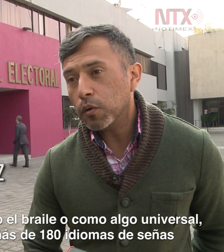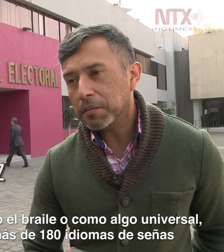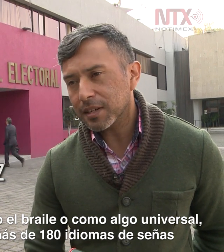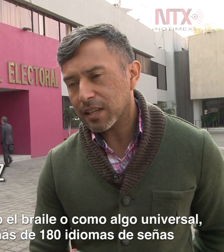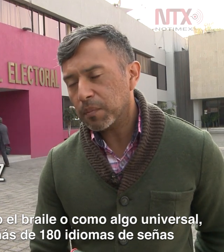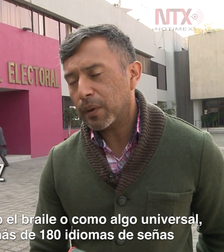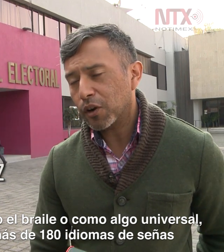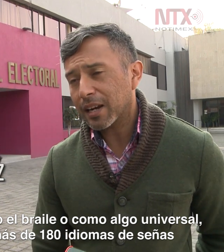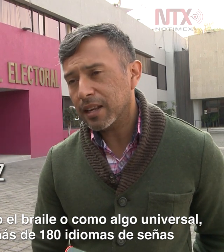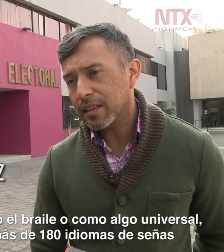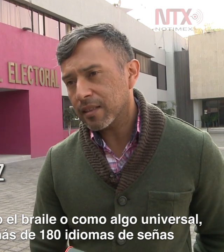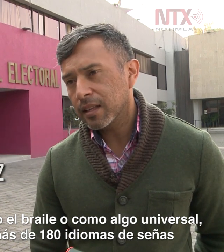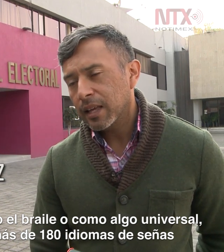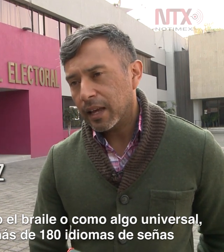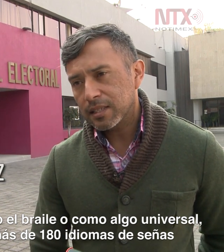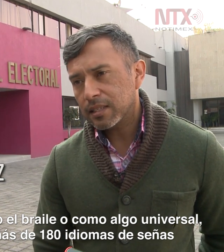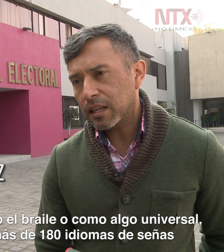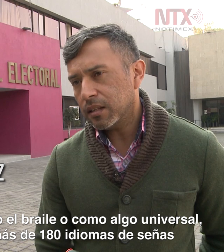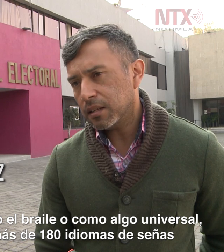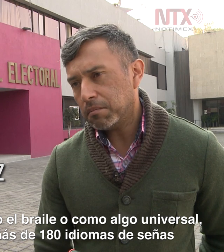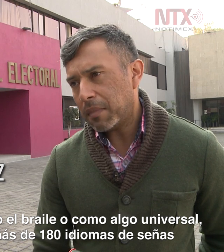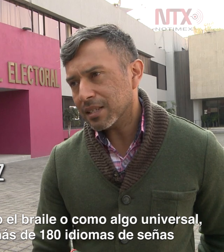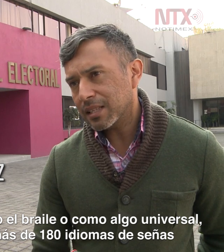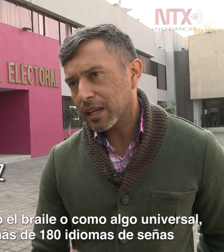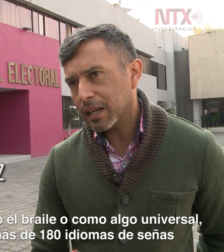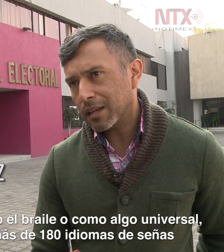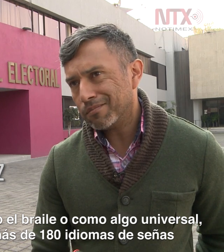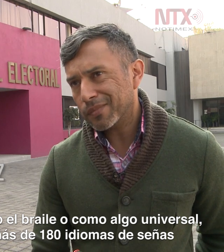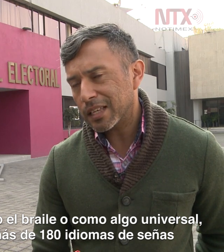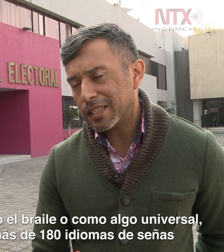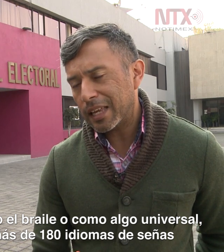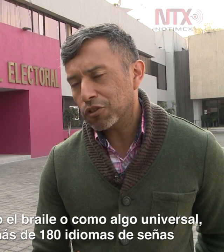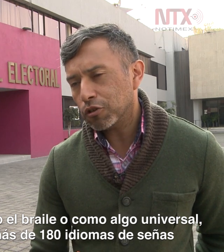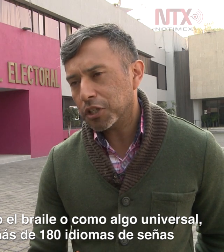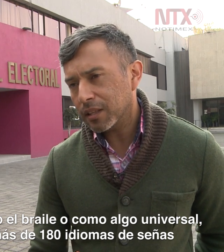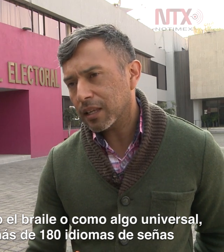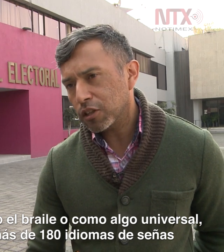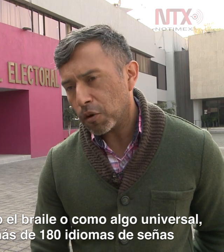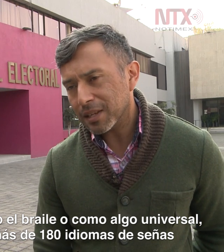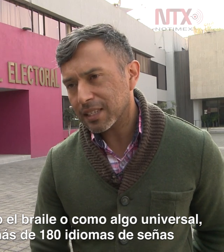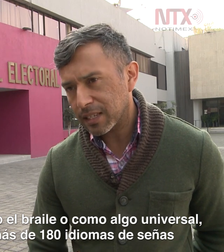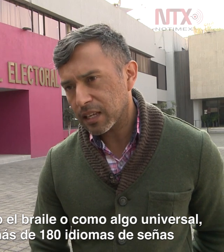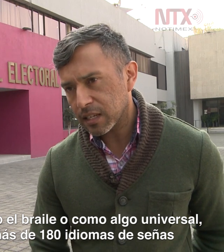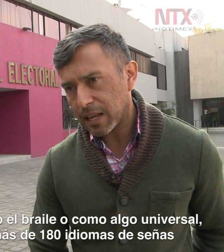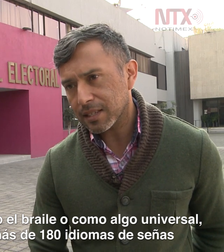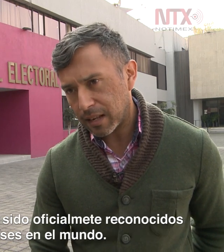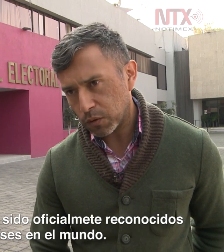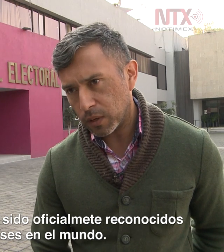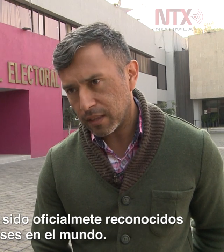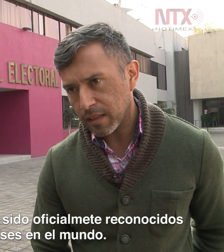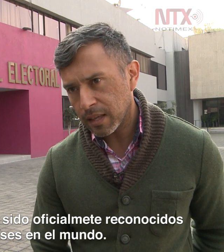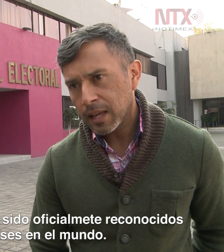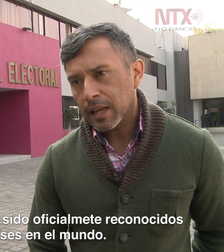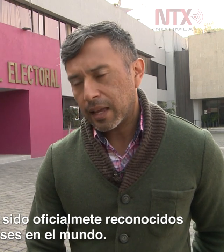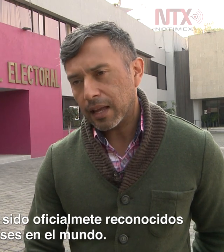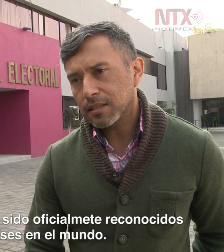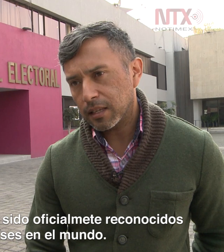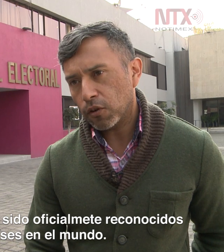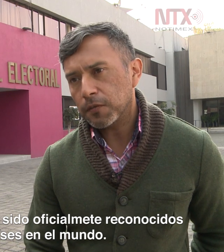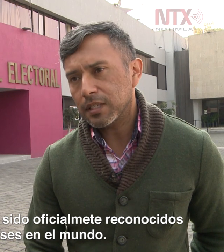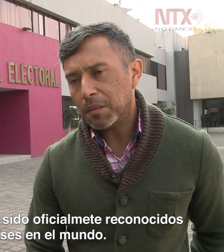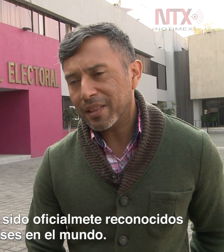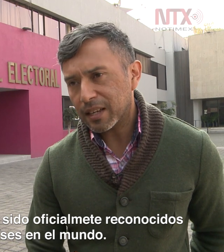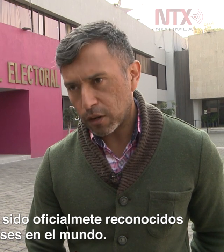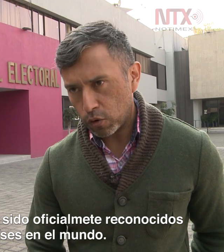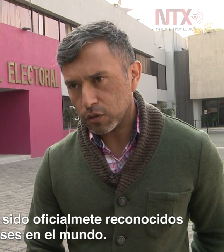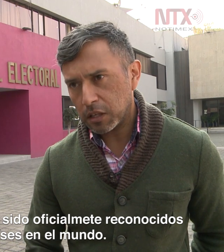algo universal, pero en realidad existen más de 180 idiomas de señas hasta la actualidad que han